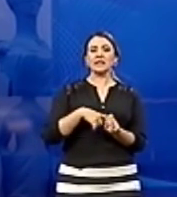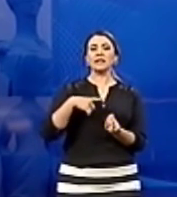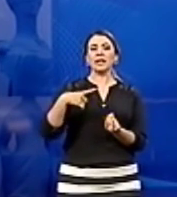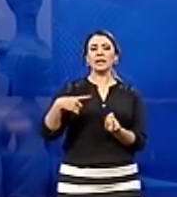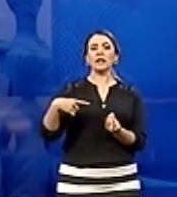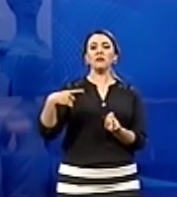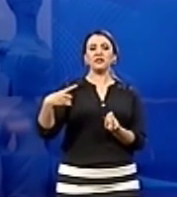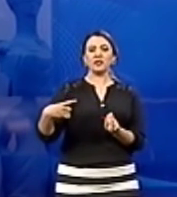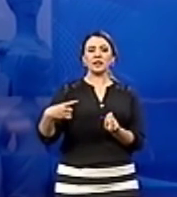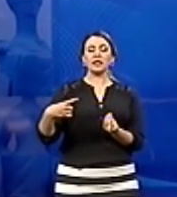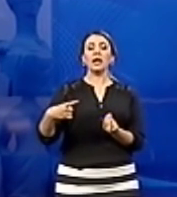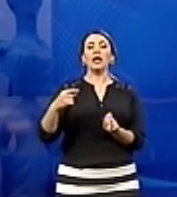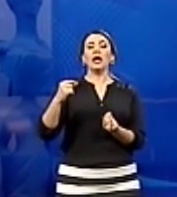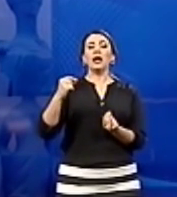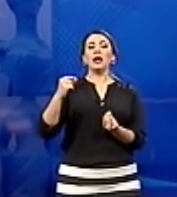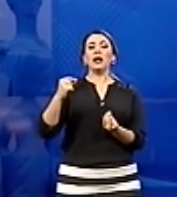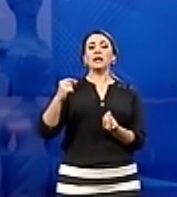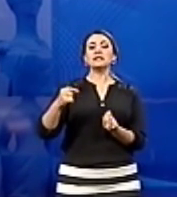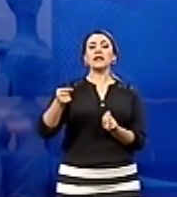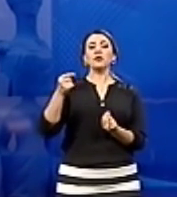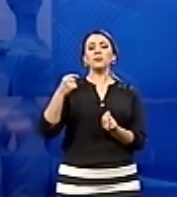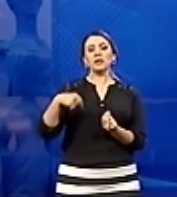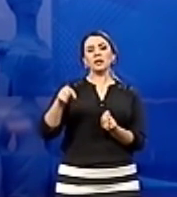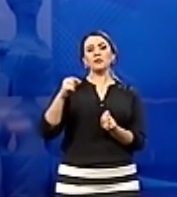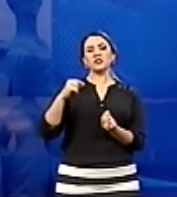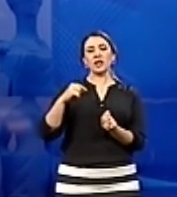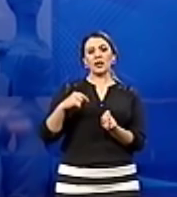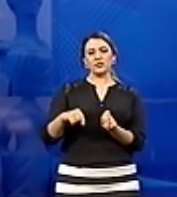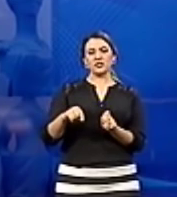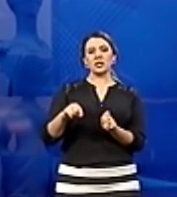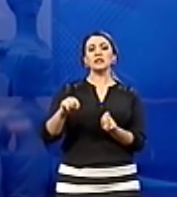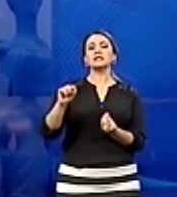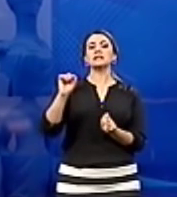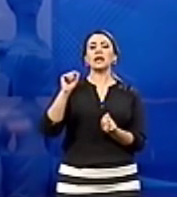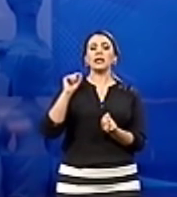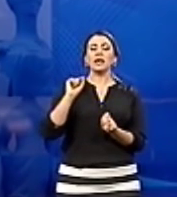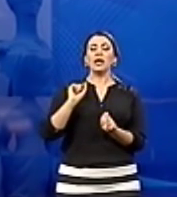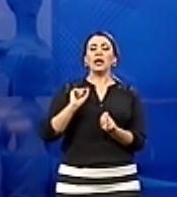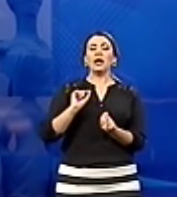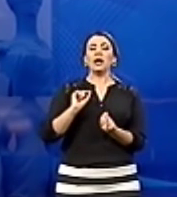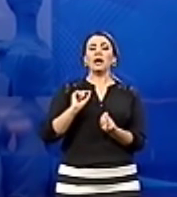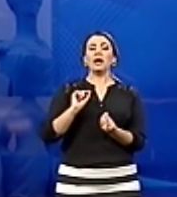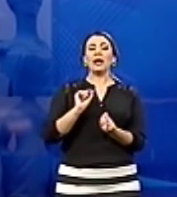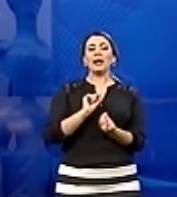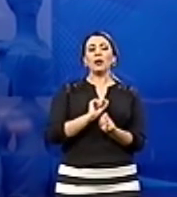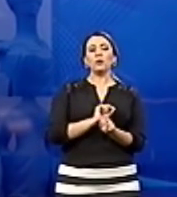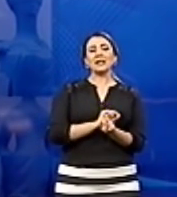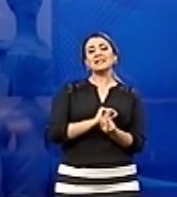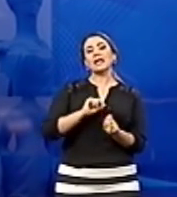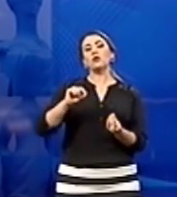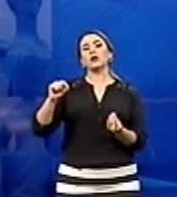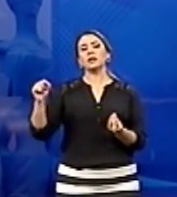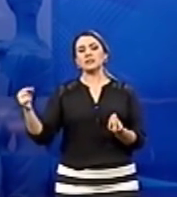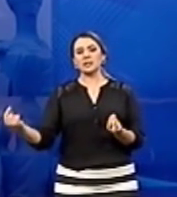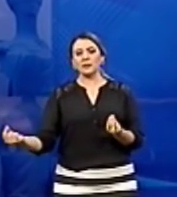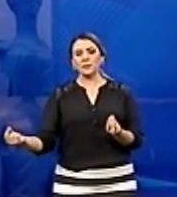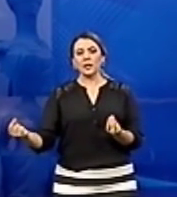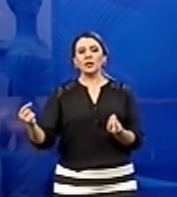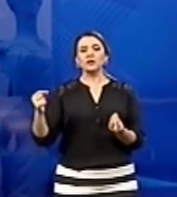que ele não fique sem o mínimo de garantia, sem a segurança